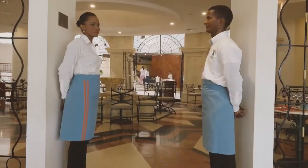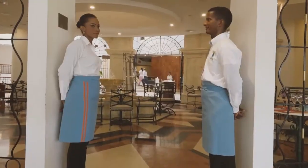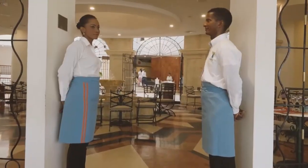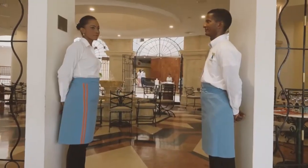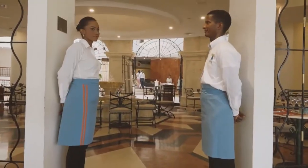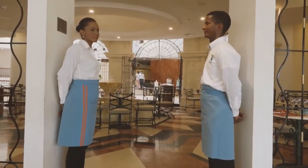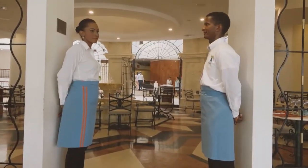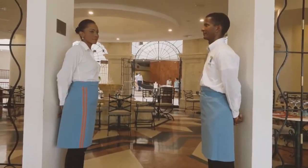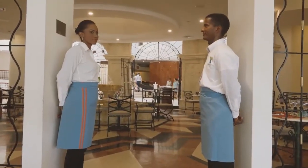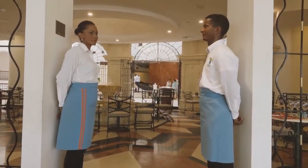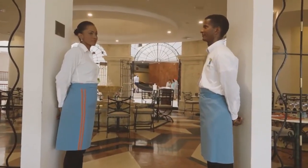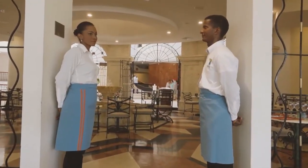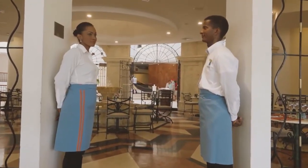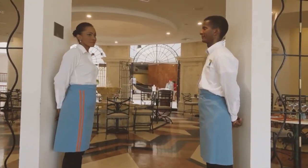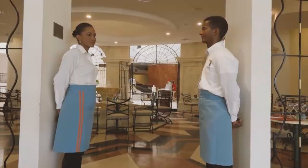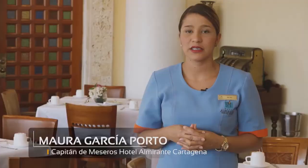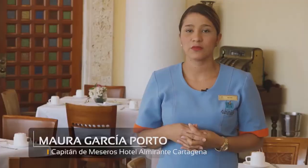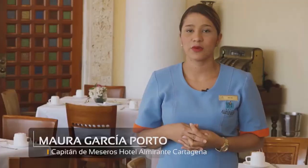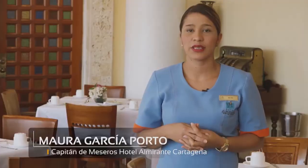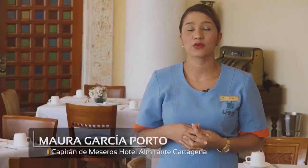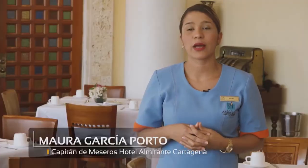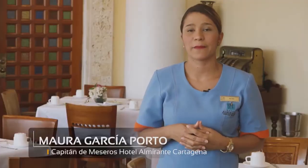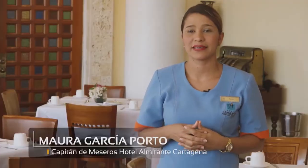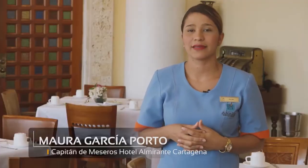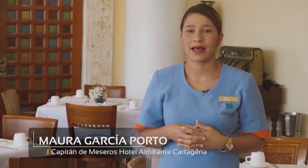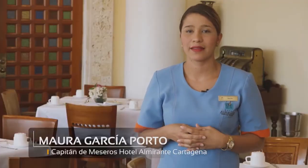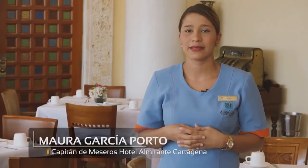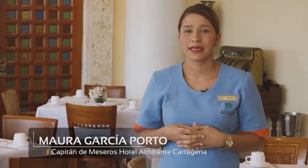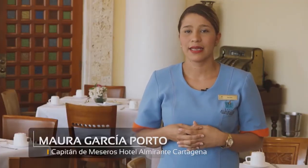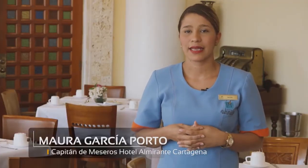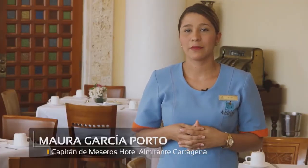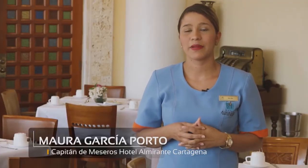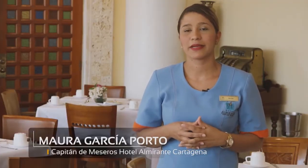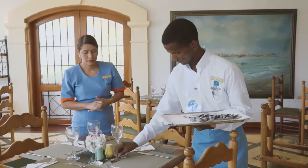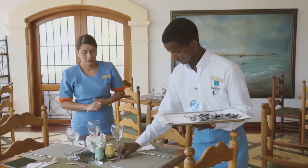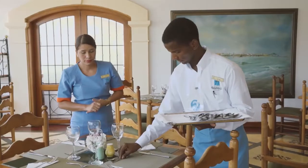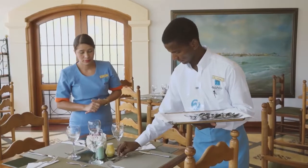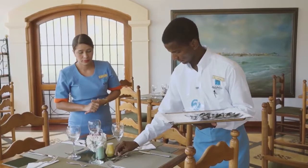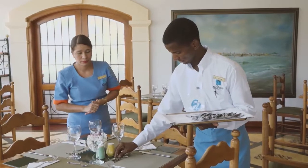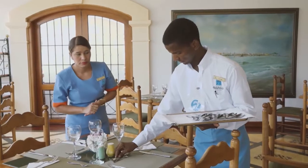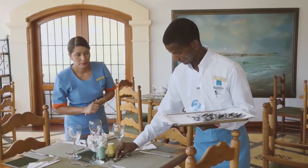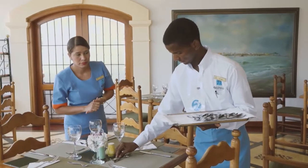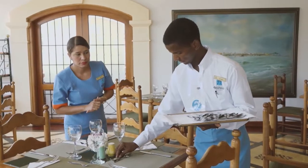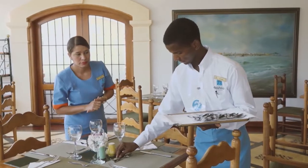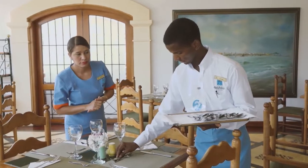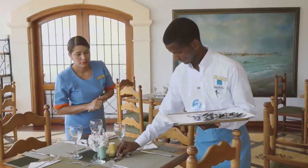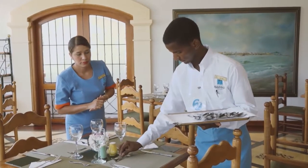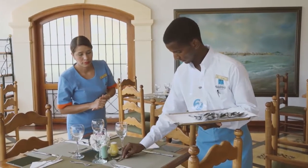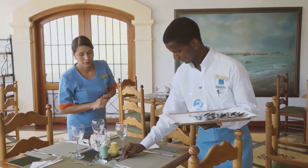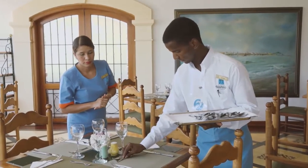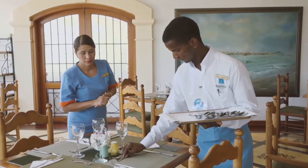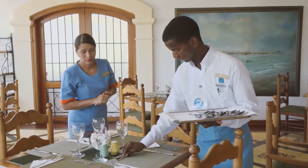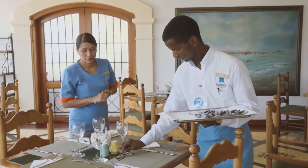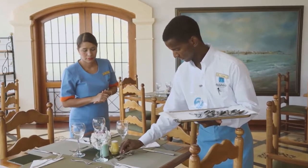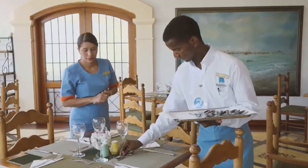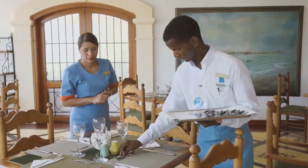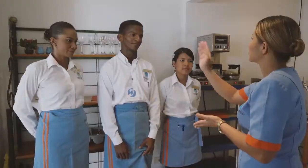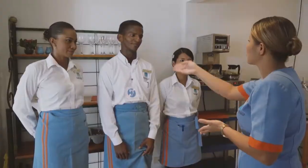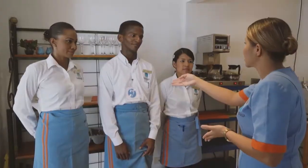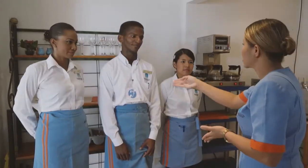Víctor es tan seguro de sí mismo y de sus capacidades que el primer día de inducción se presentó sin intérprete. Al segundo